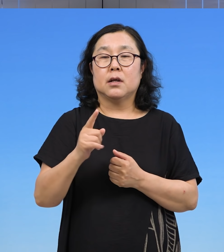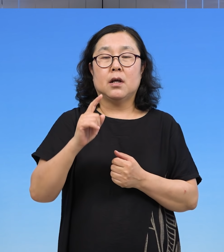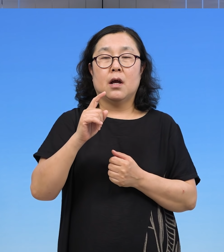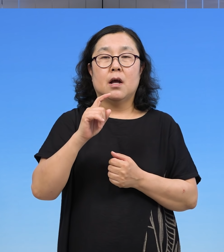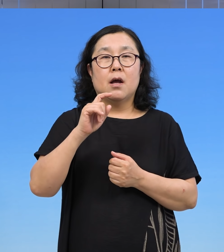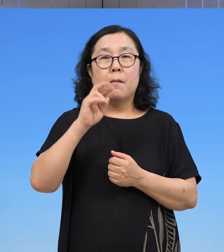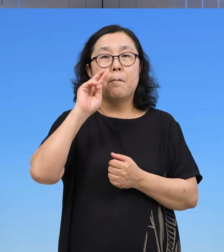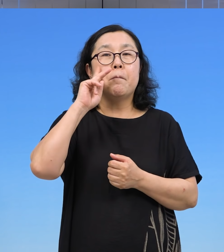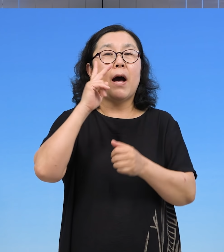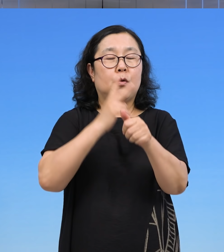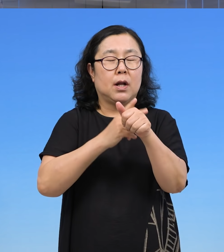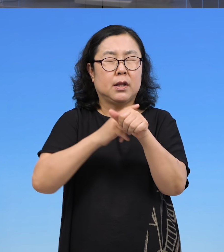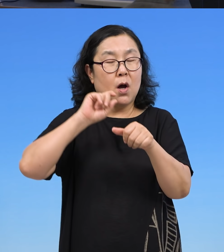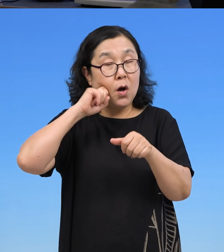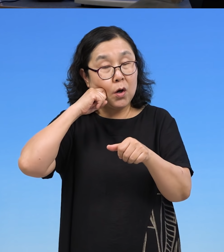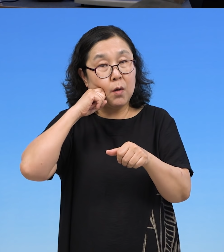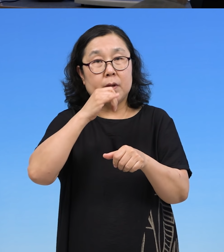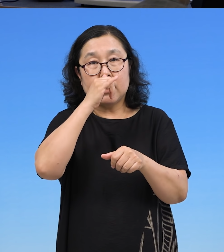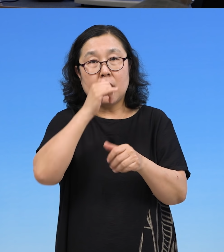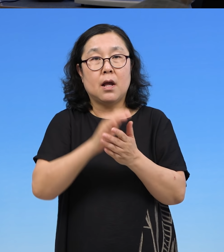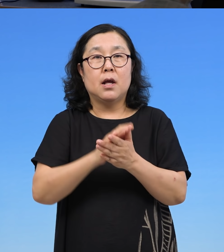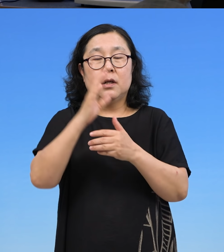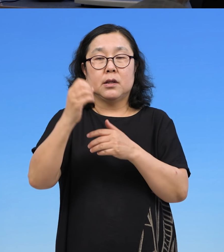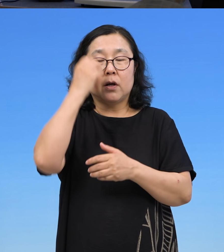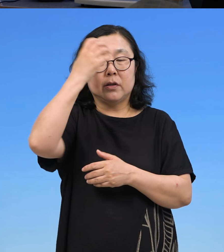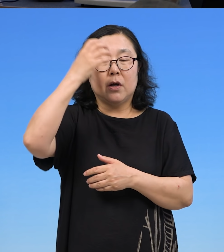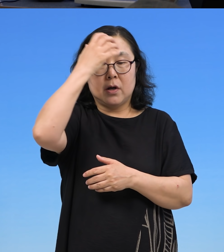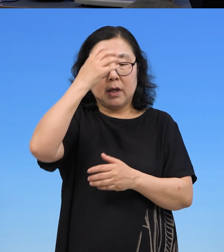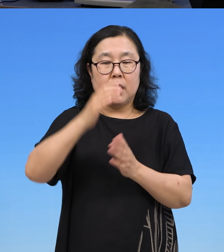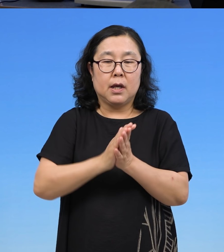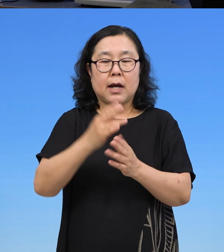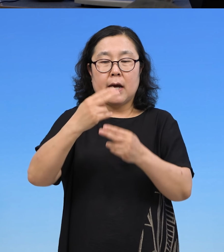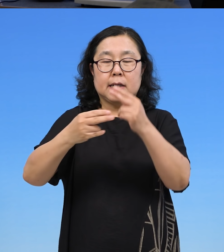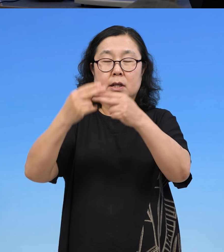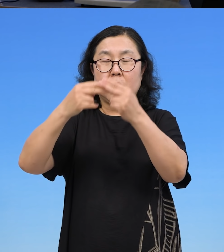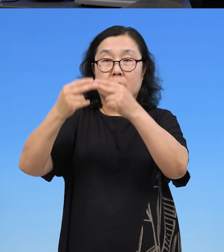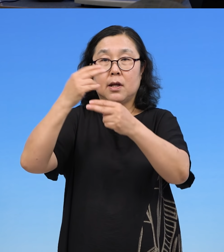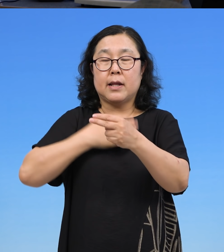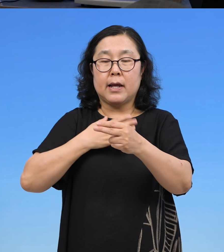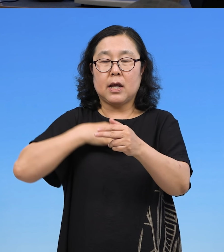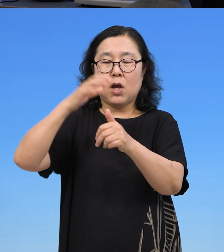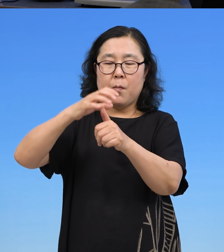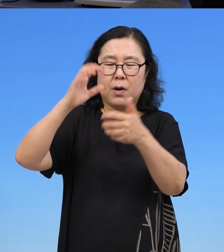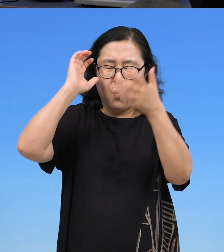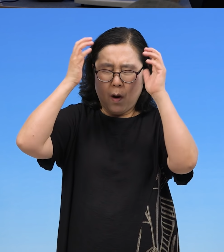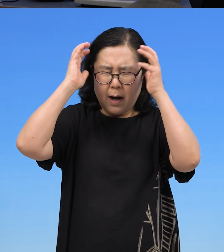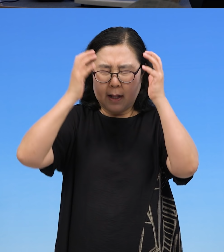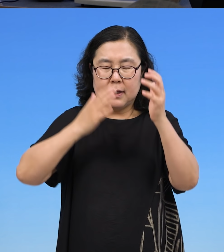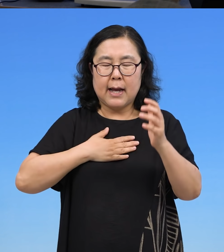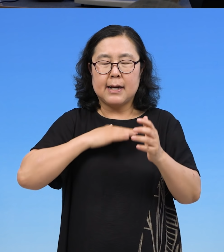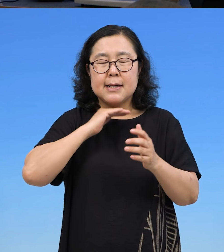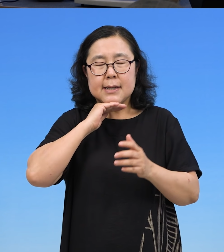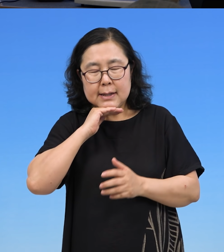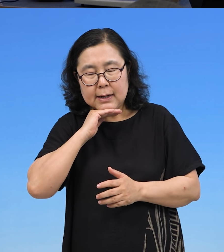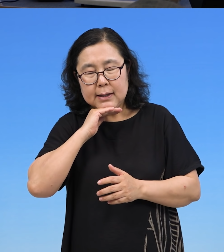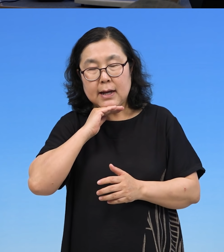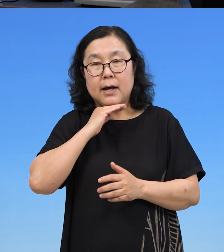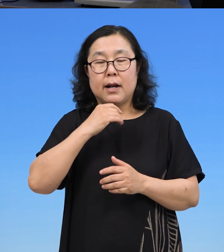큰 난관이 있습니다 23절입니다 오직 성령이 각 성에서 내게 증언하여 결박과 환란이 나를